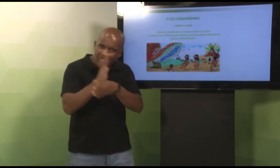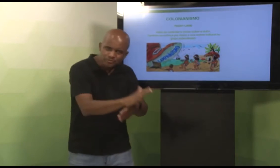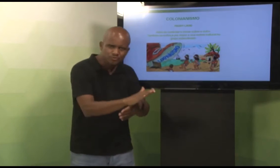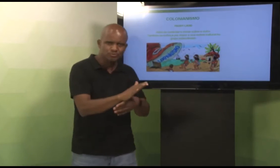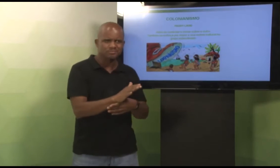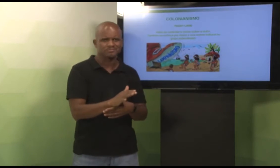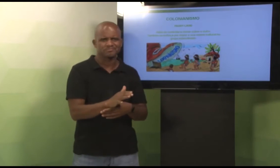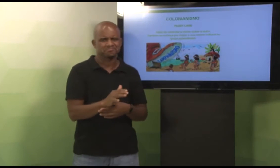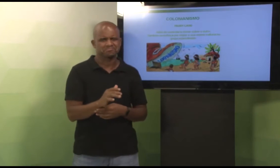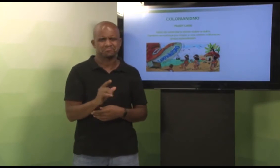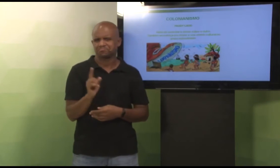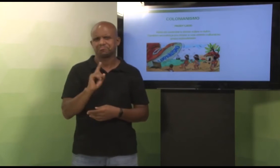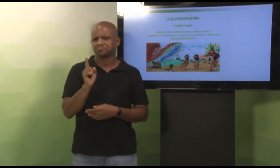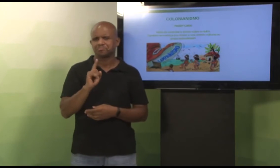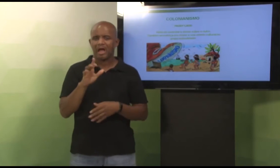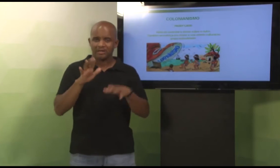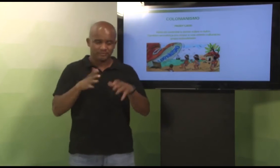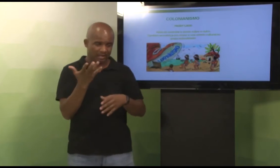ouvintes. Contudo, isso não ajudou os surdos.